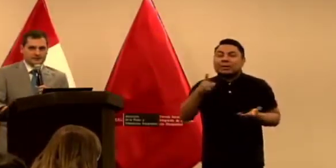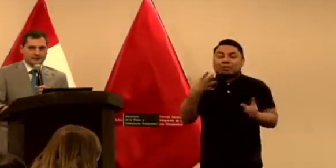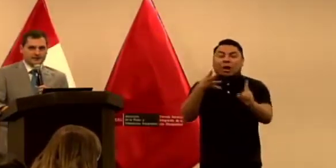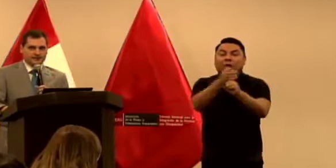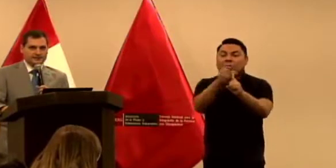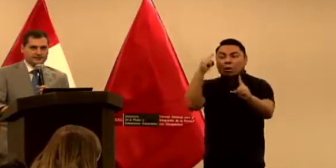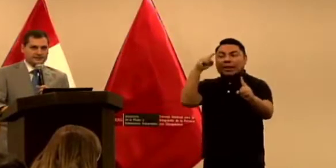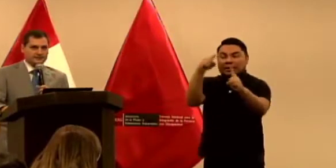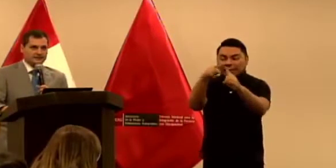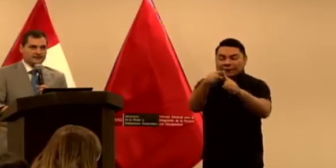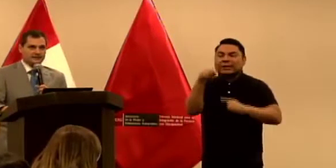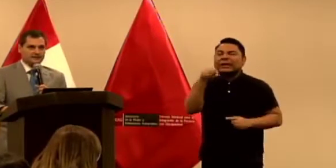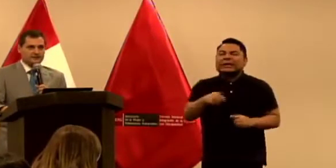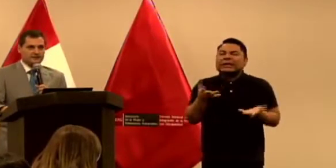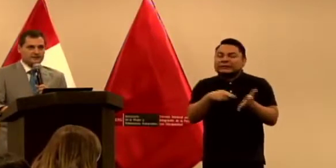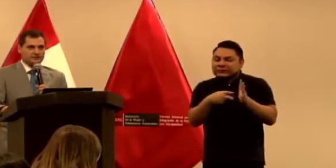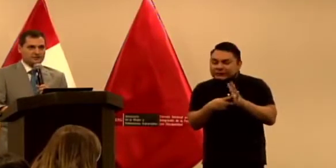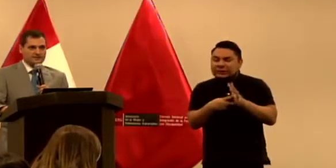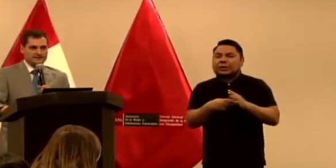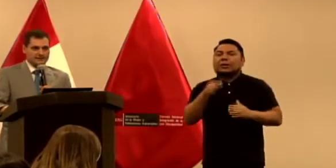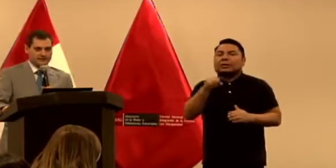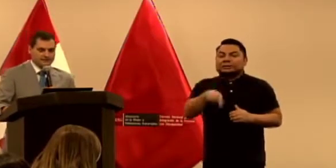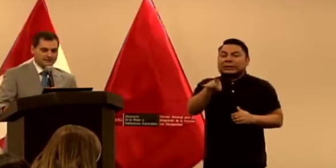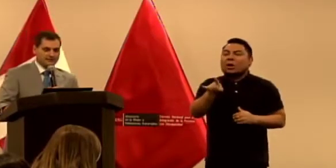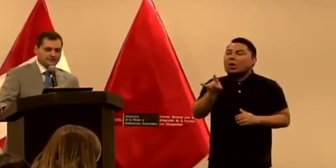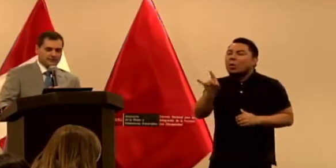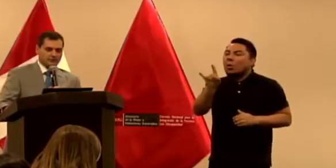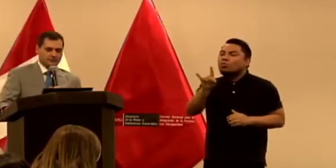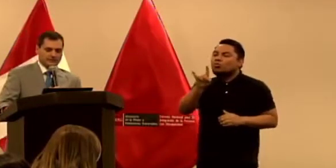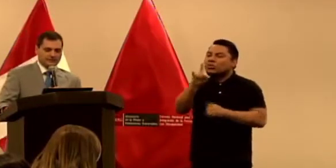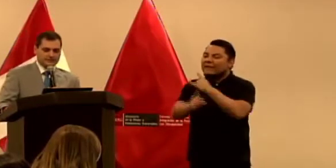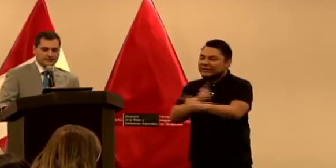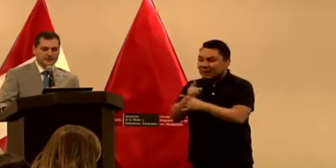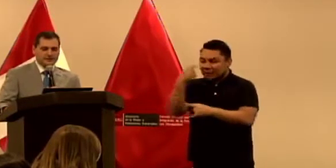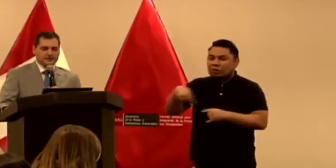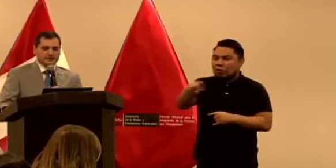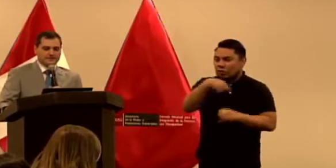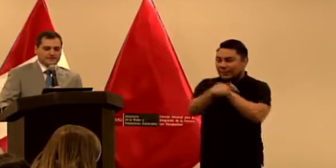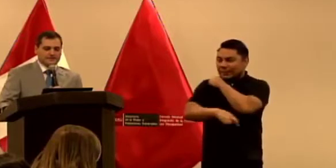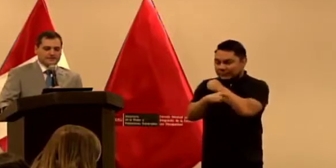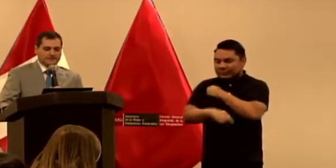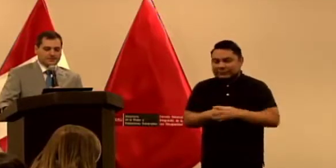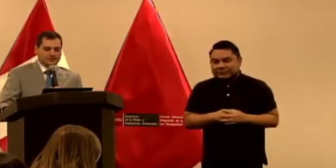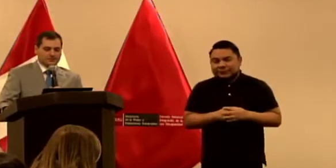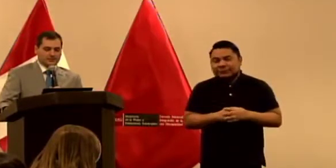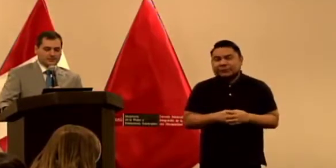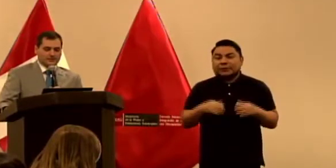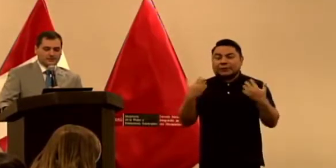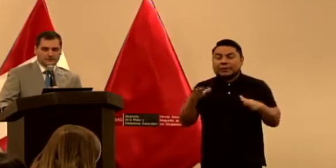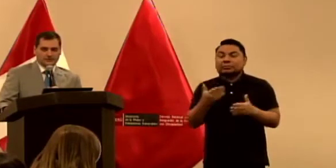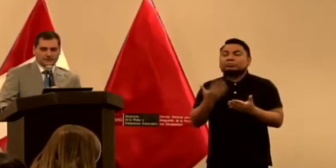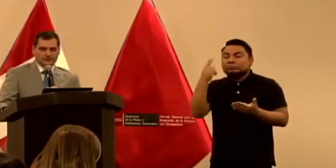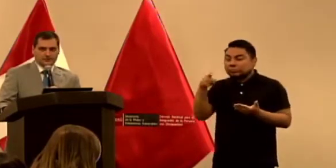alcanzar el objetivo de que el test significara y fuese universal, digamos, para todos los países. Se hizo un